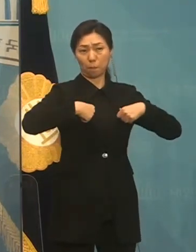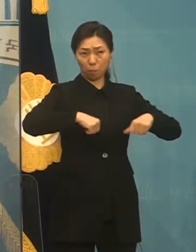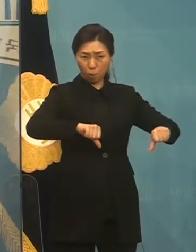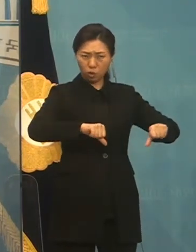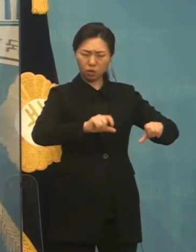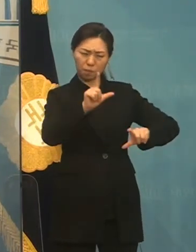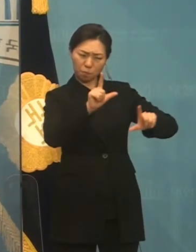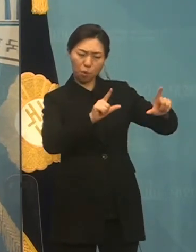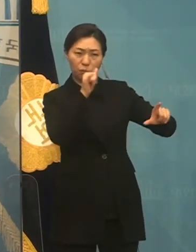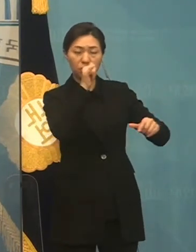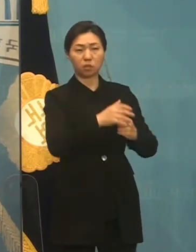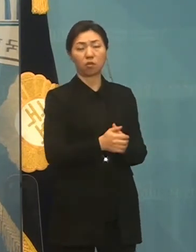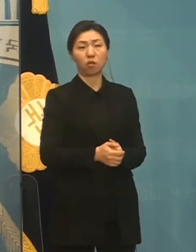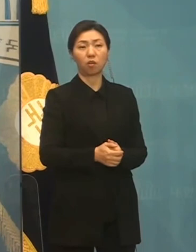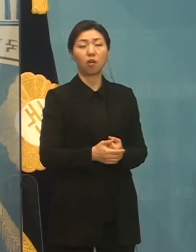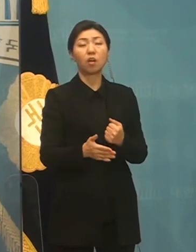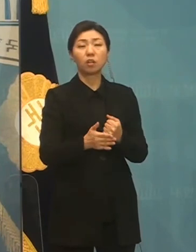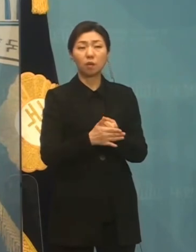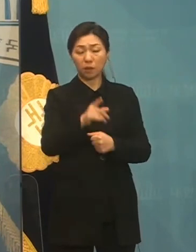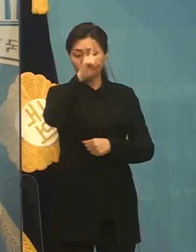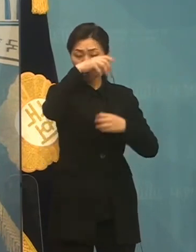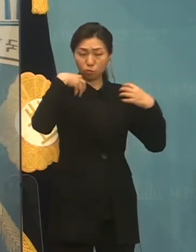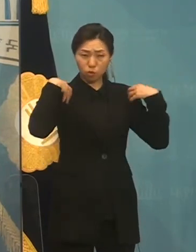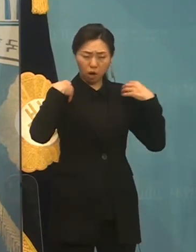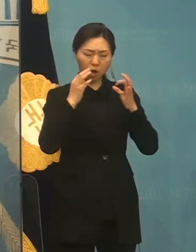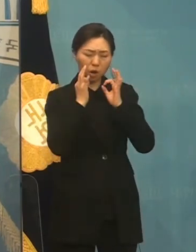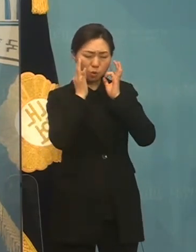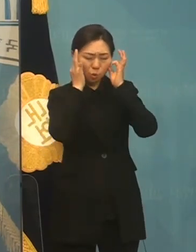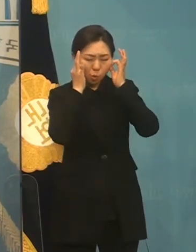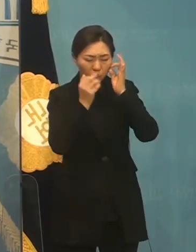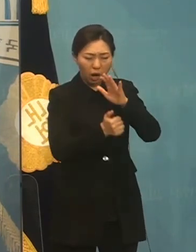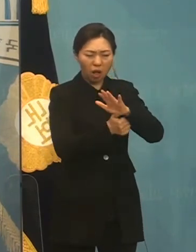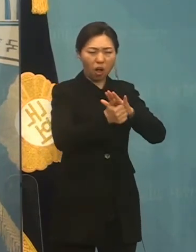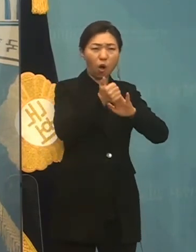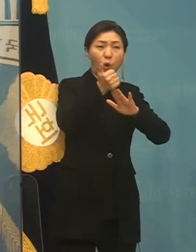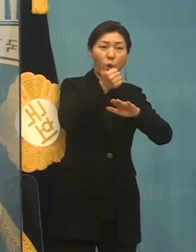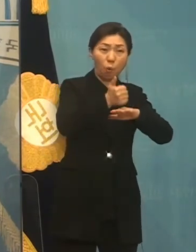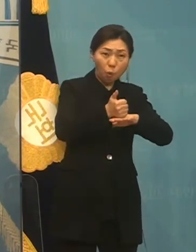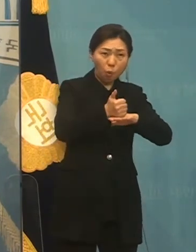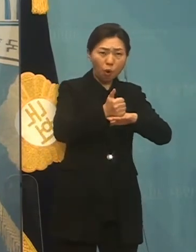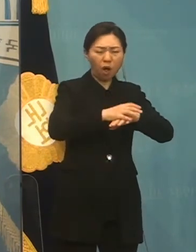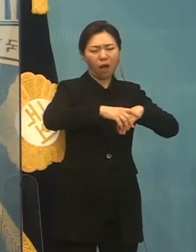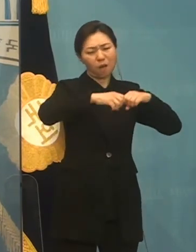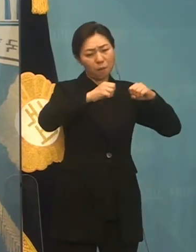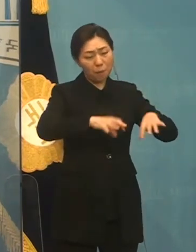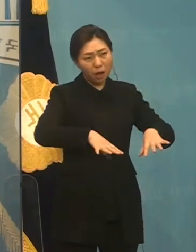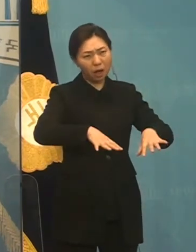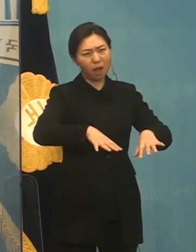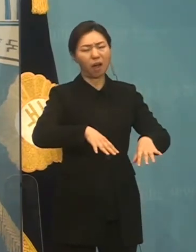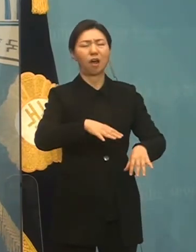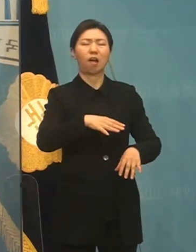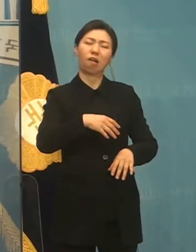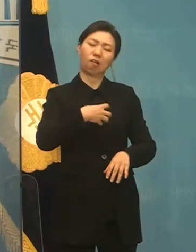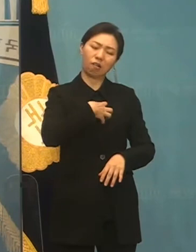쌓아올린 정부의 농정 성과가 물부품이 될지도 모른다는 위기감이 커지고 있습니다.